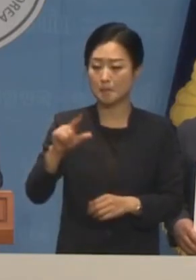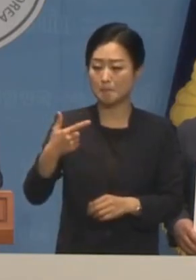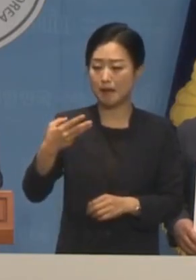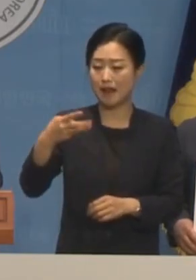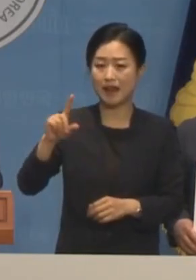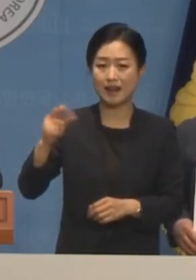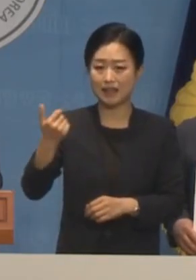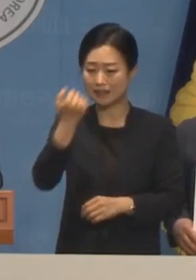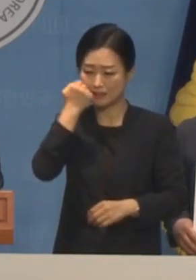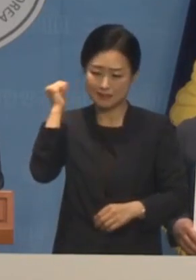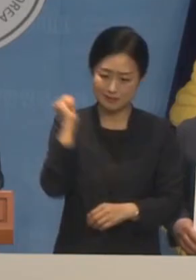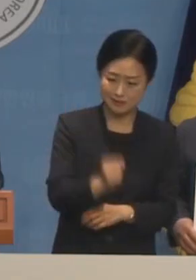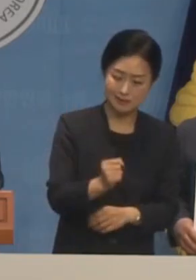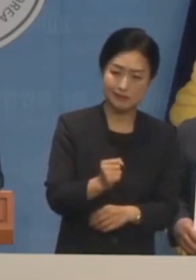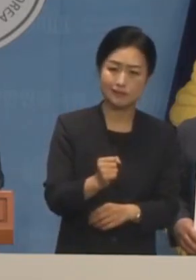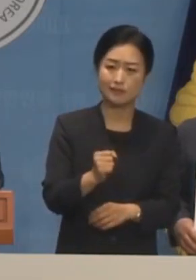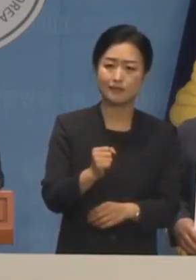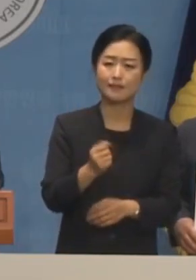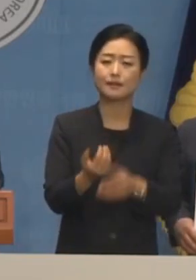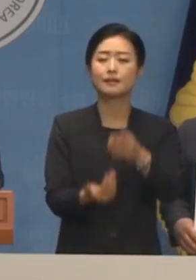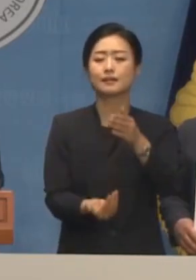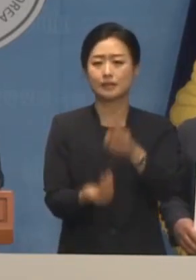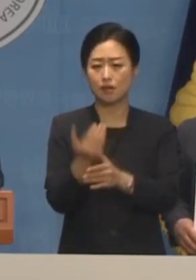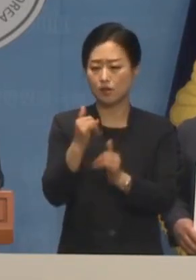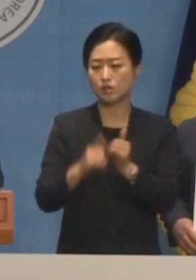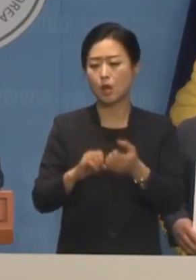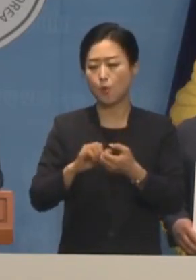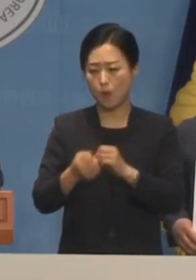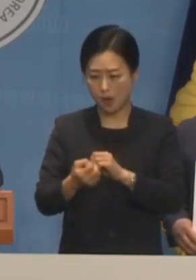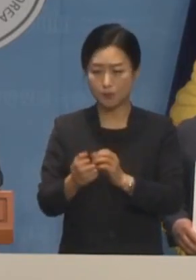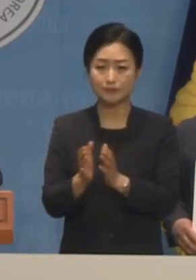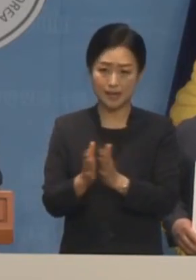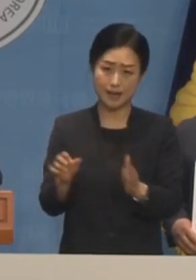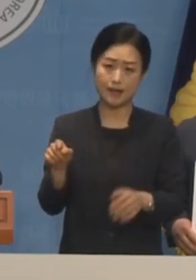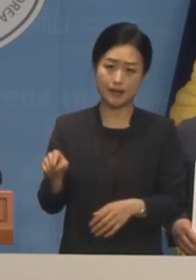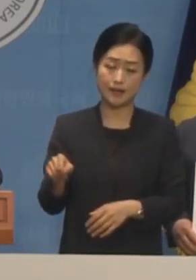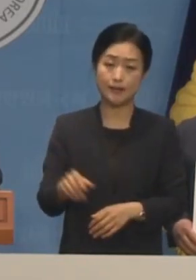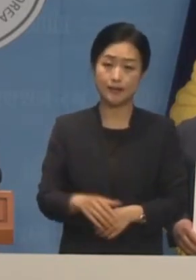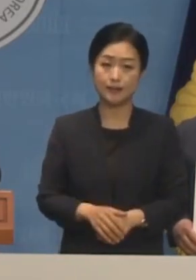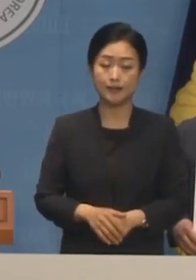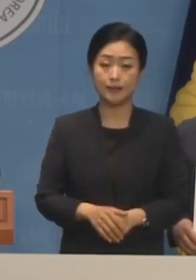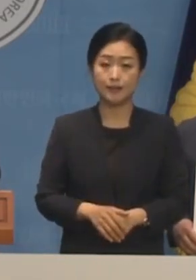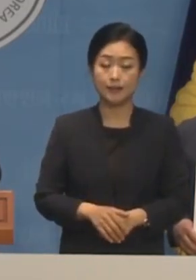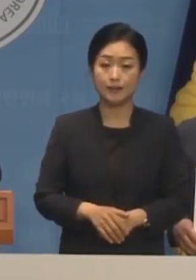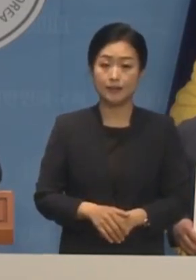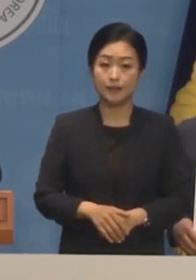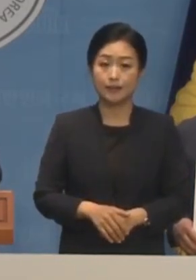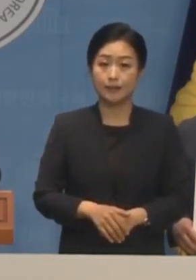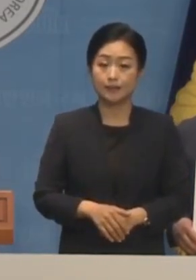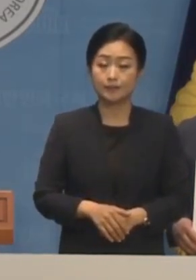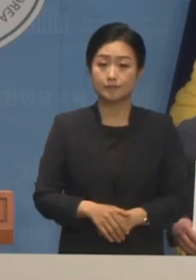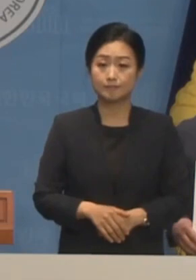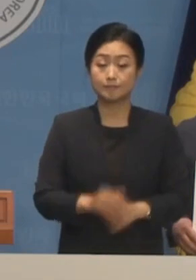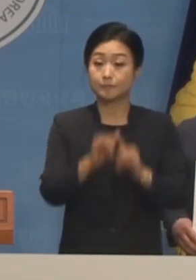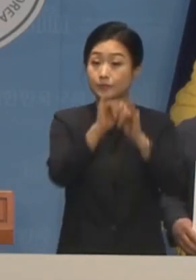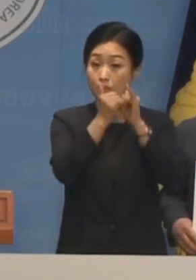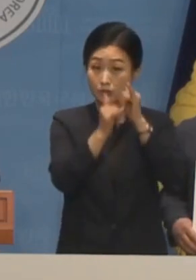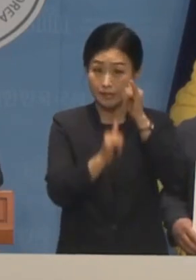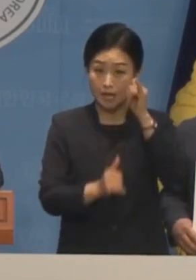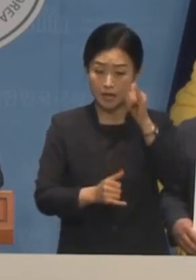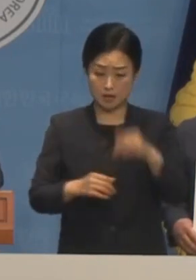낙인을 찍는 역사 외곡을 시도했던 것입니다 본기는 역사적으로